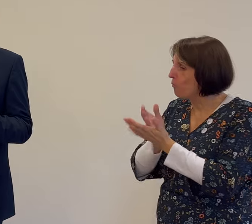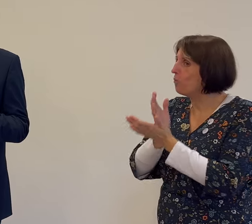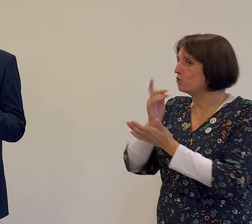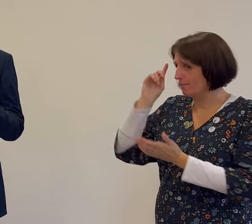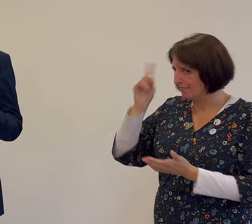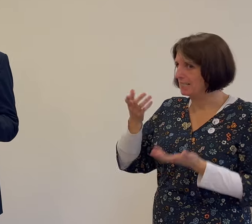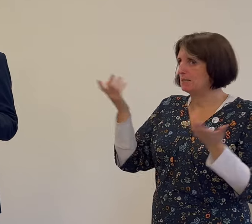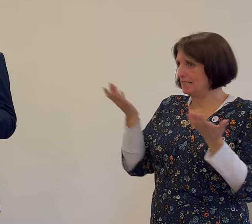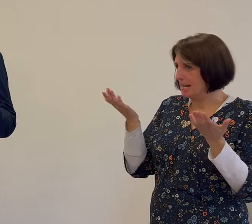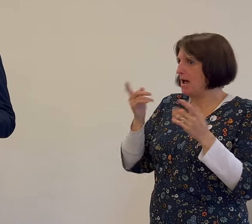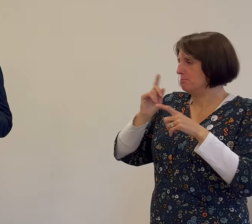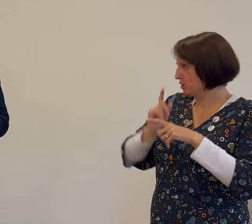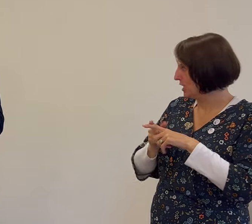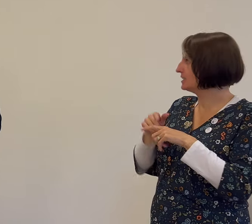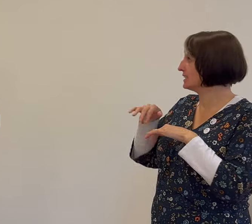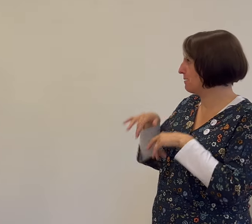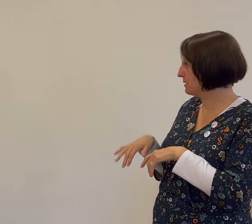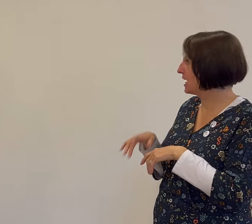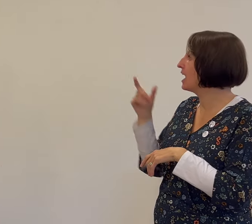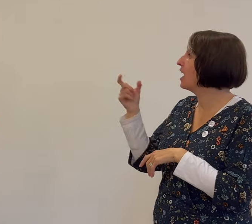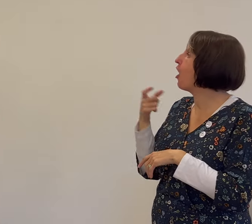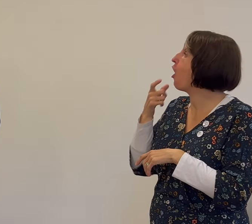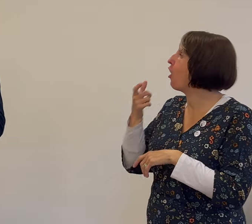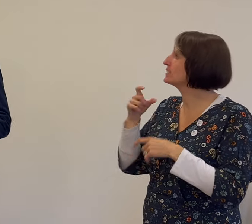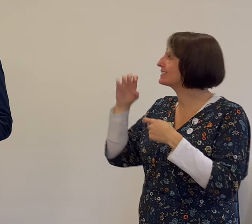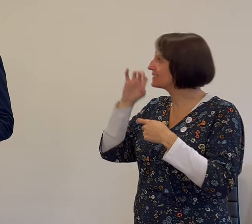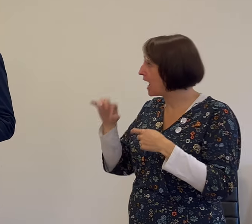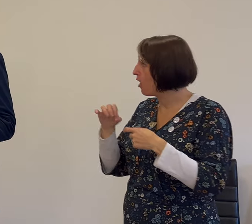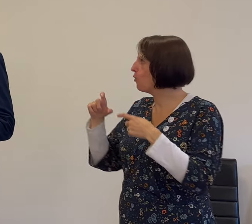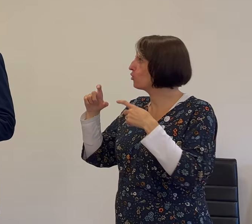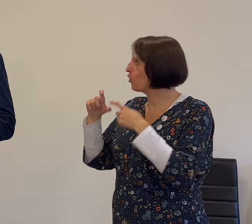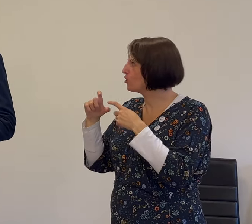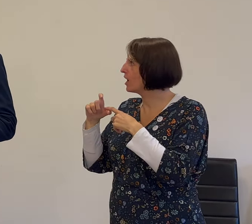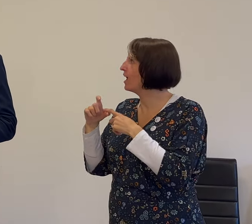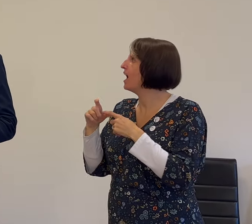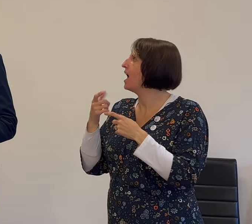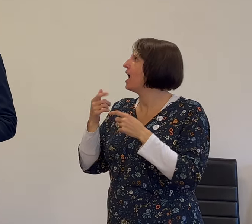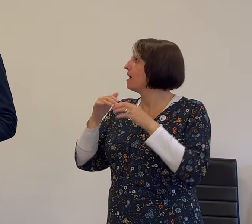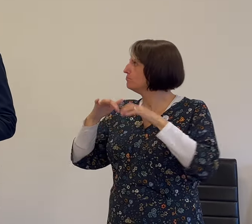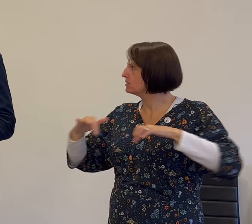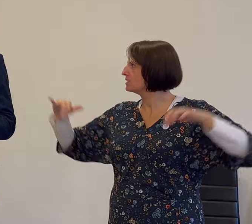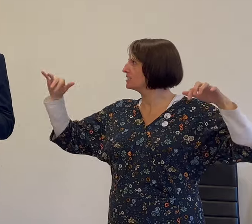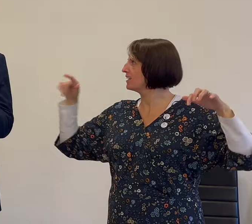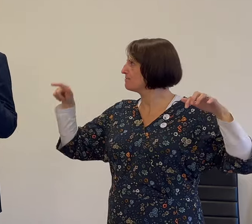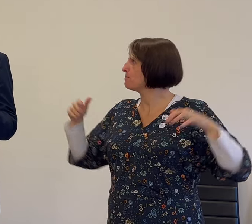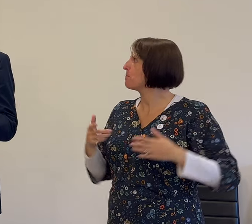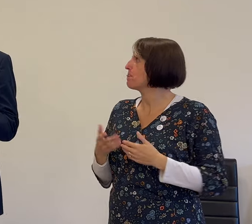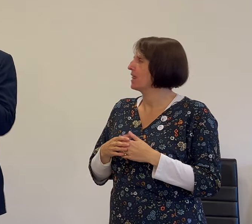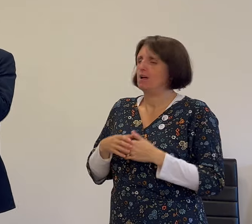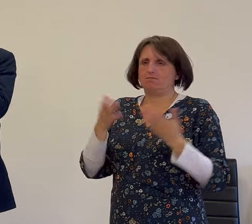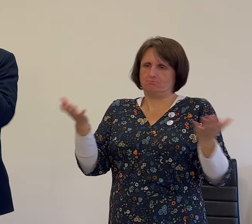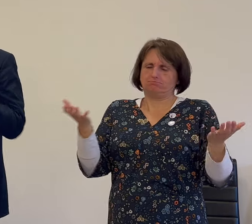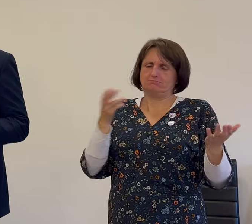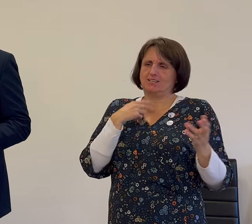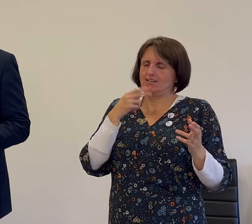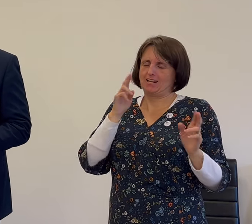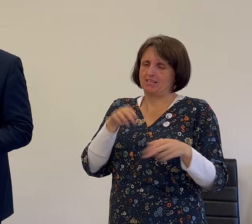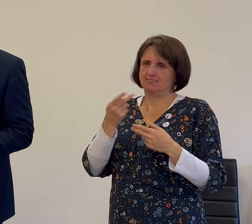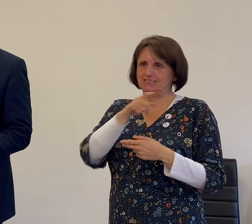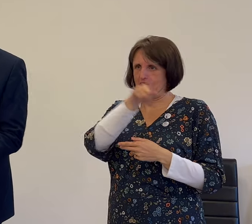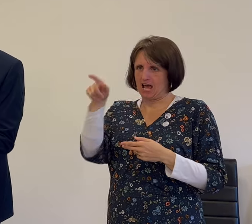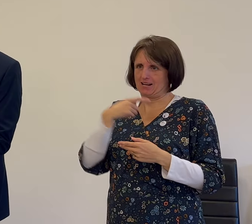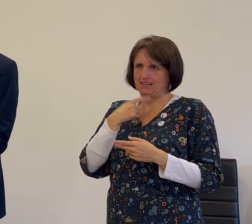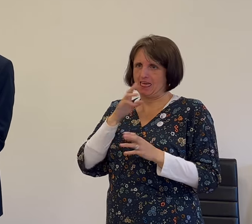příběhu a možná si řeknete, jak to, že jsem tak jednoduše přeskočil, když jsem to tolikrát už četl, že by nikdo z vás neznal příběh o Goliáši, o tom